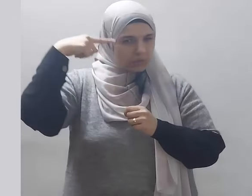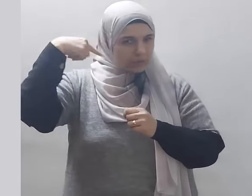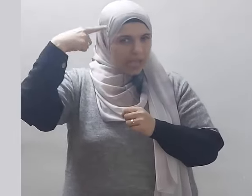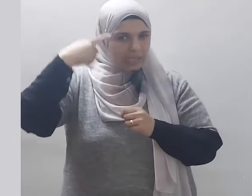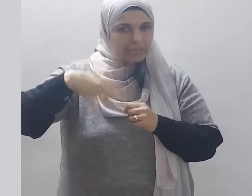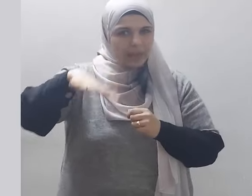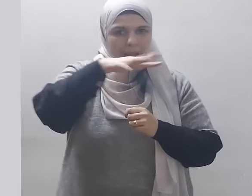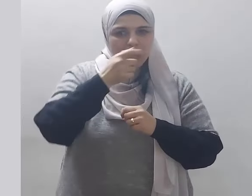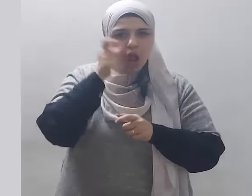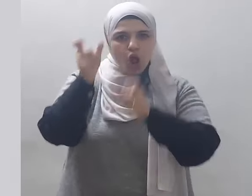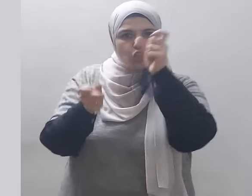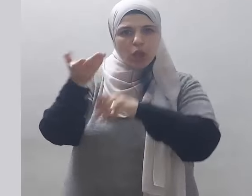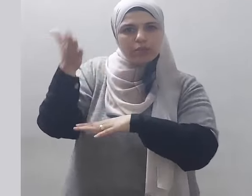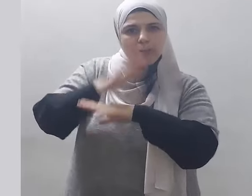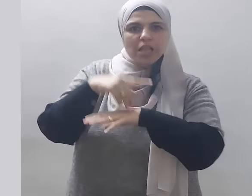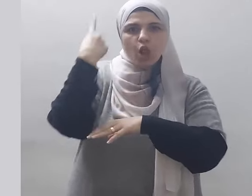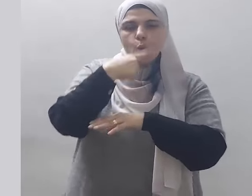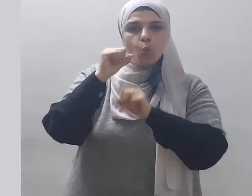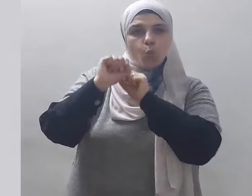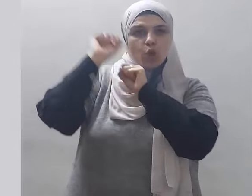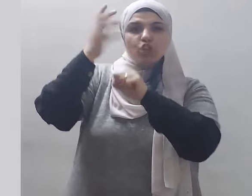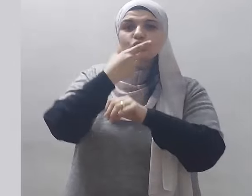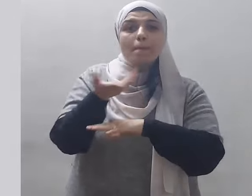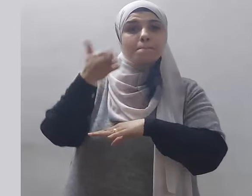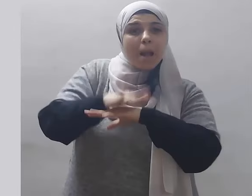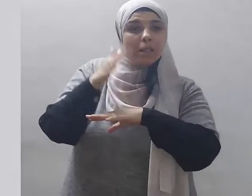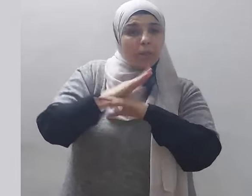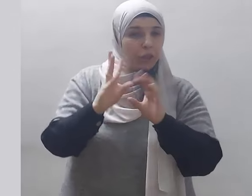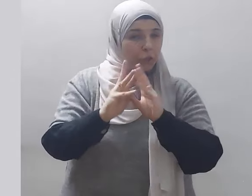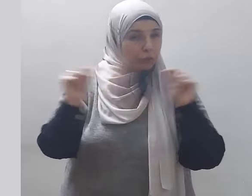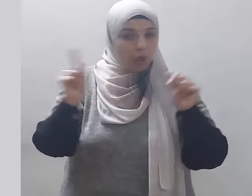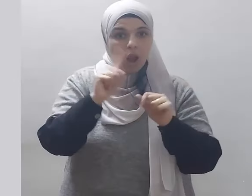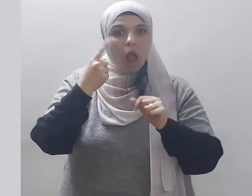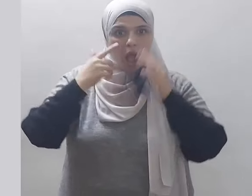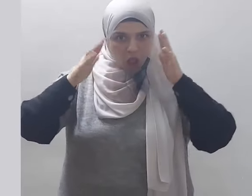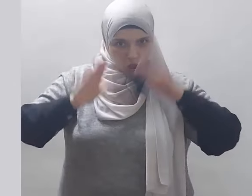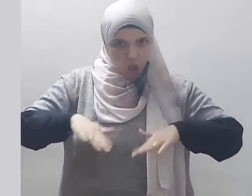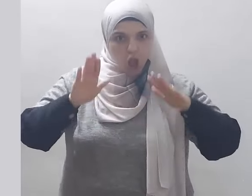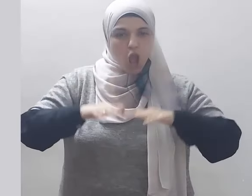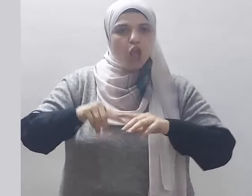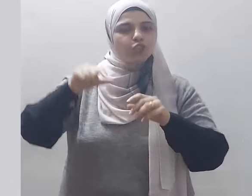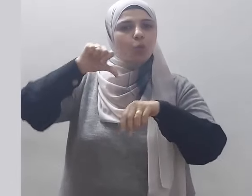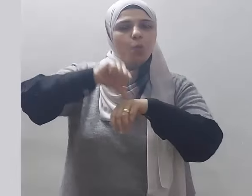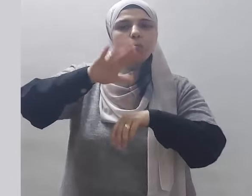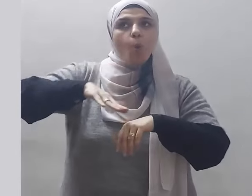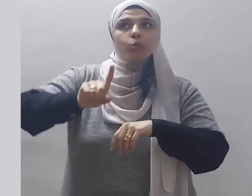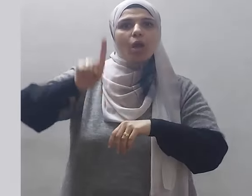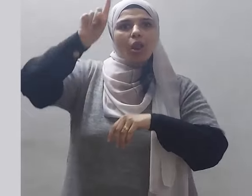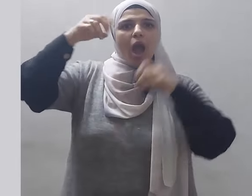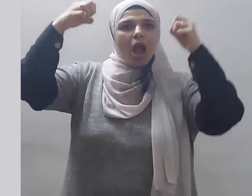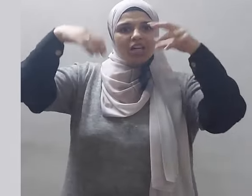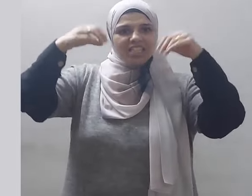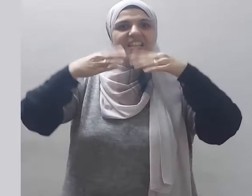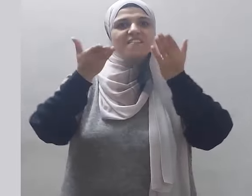قتلوا في سبيل الله امواتا بل احياء عند ربهم يرزقون